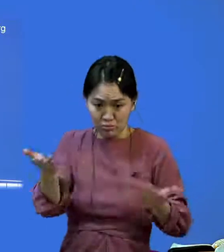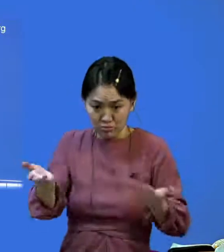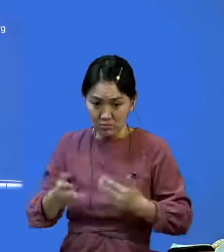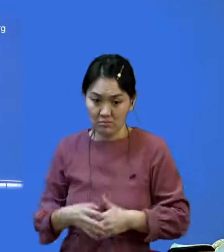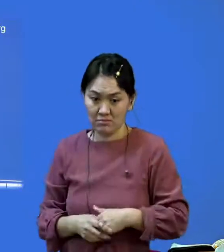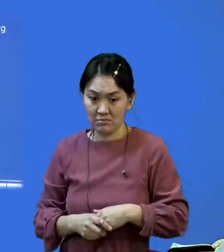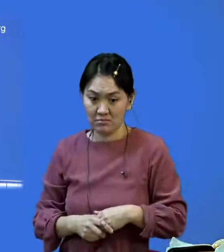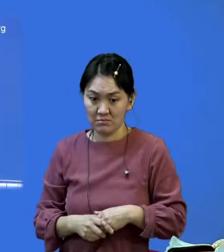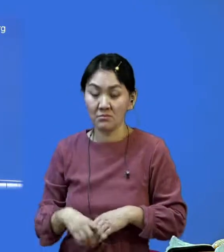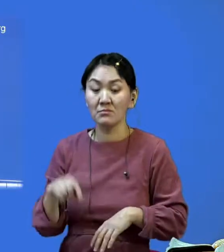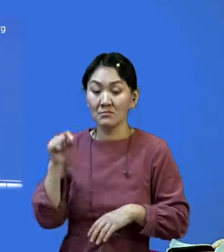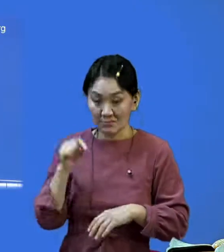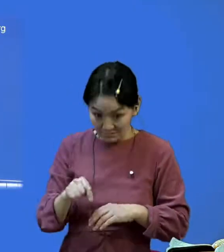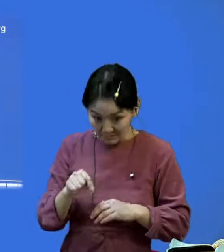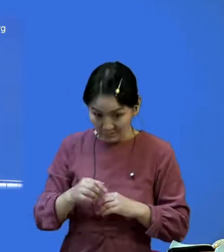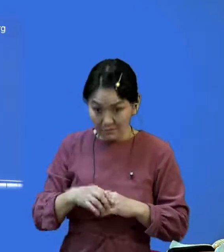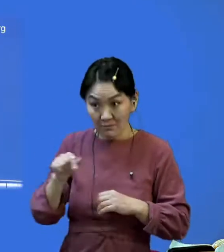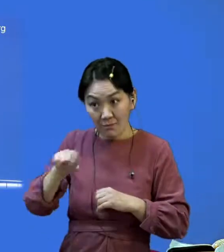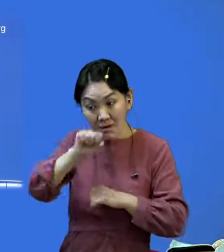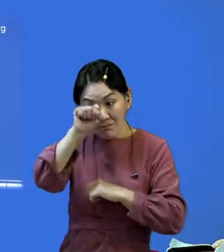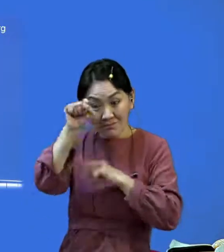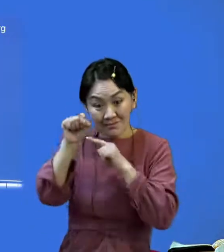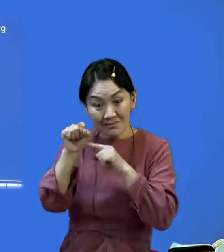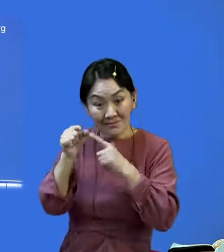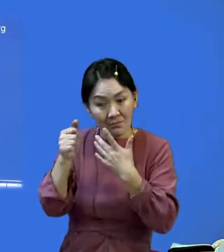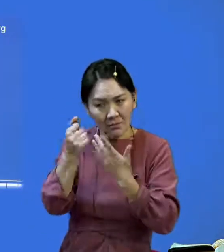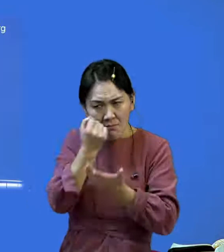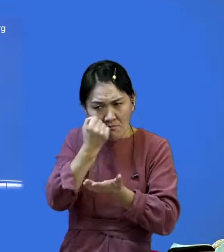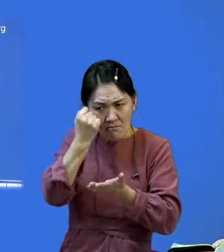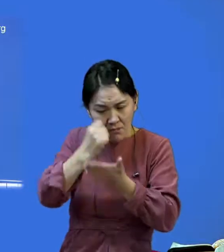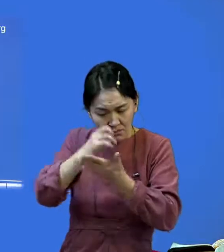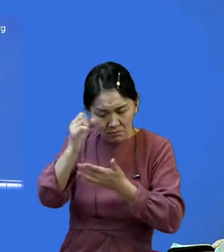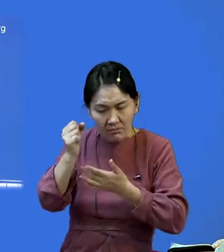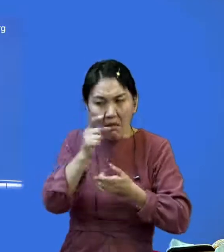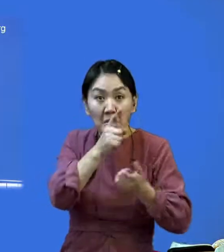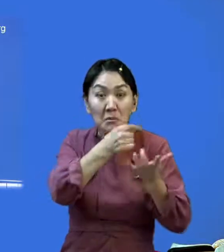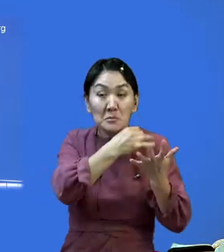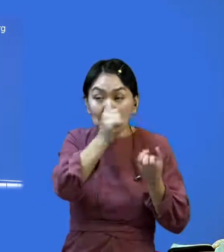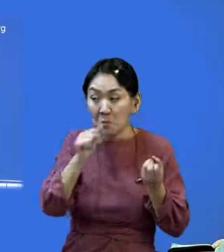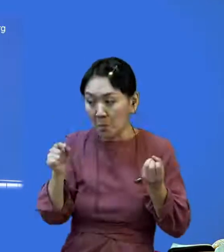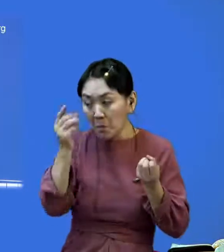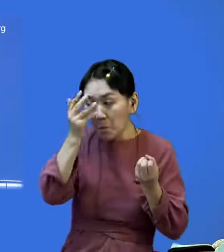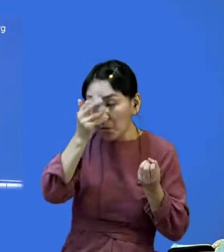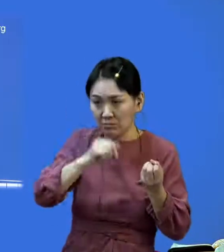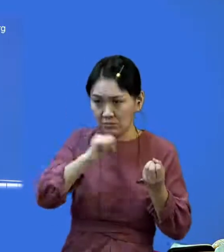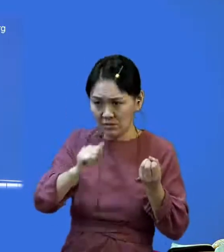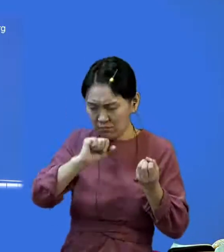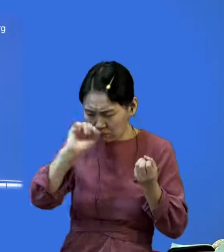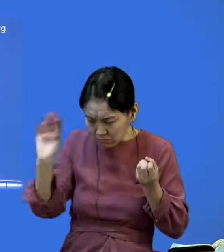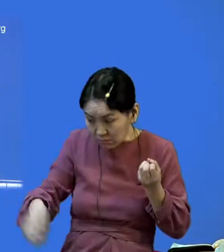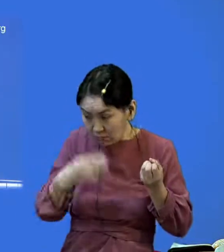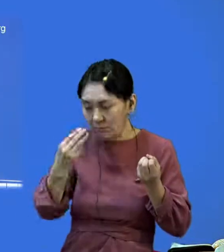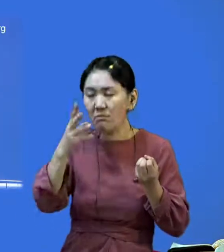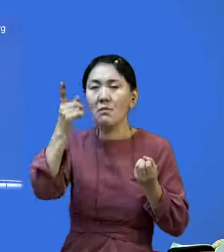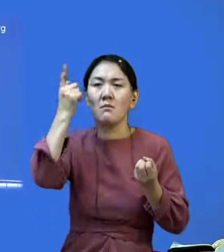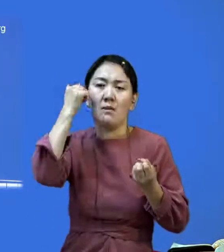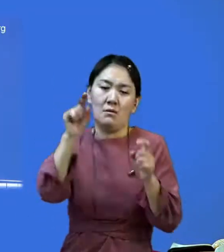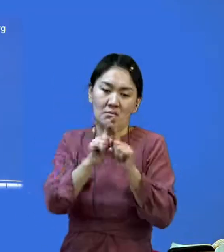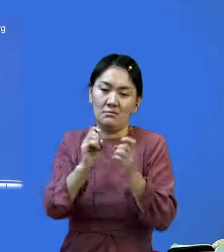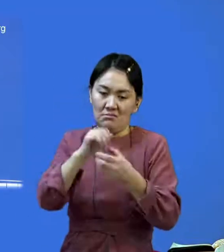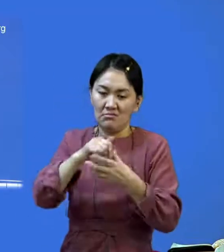За тиймээс энэ асуудлыг жигшэн бид бүхэн баттай болгох хэрэгтэй. Ром 8-р бүлгээс нэг олж